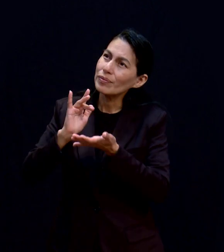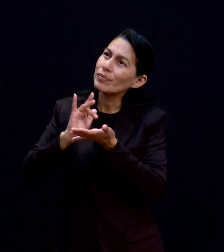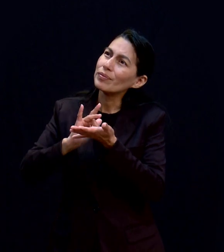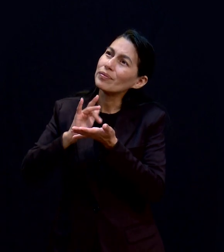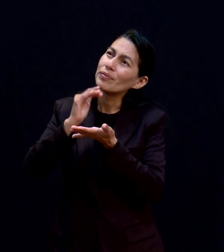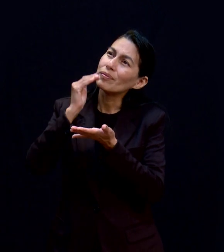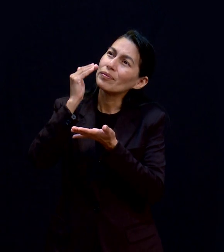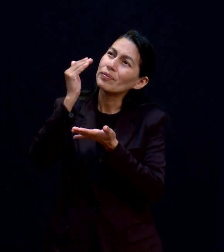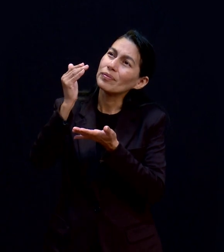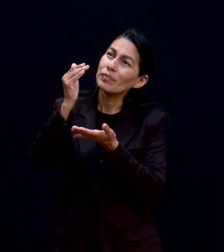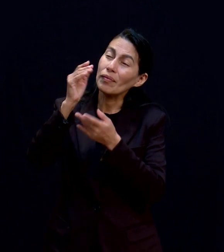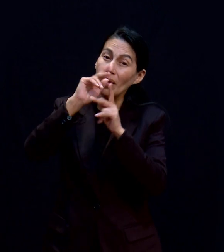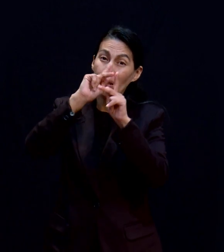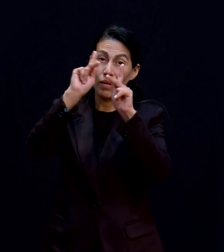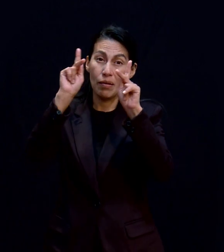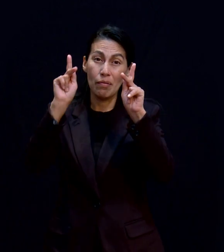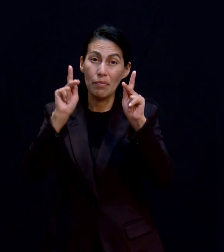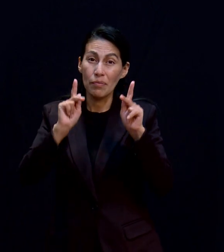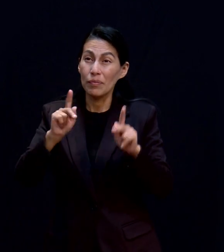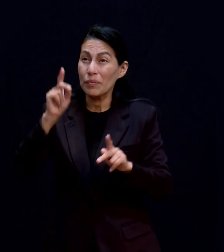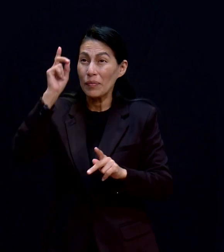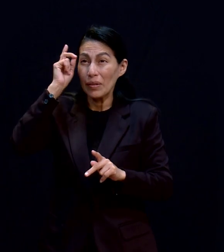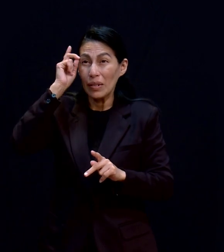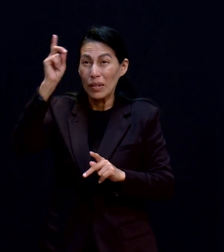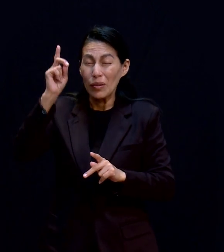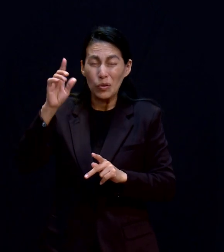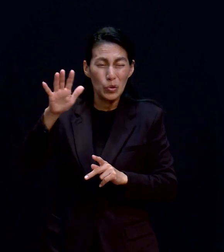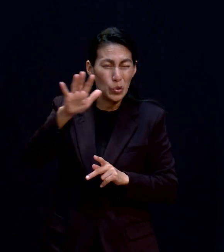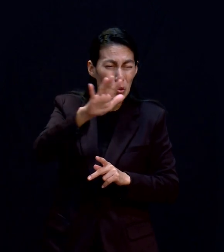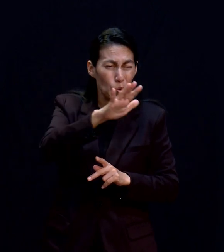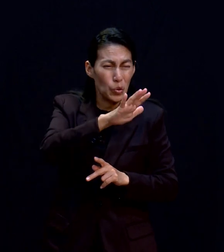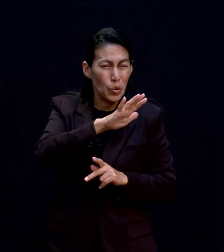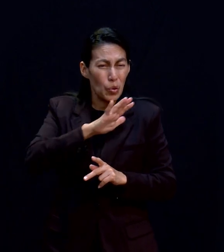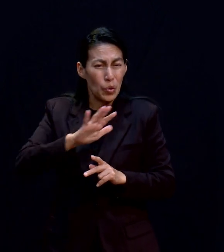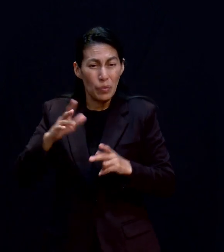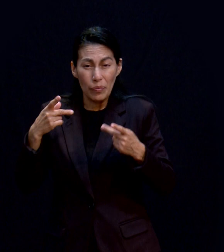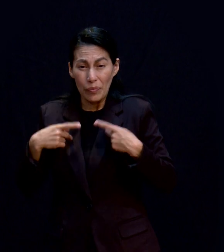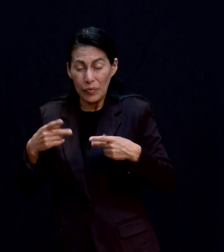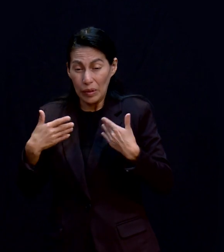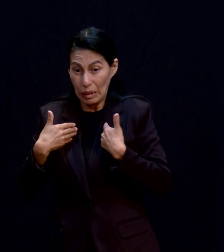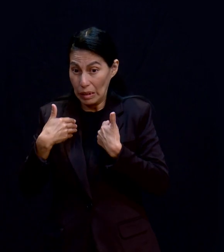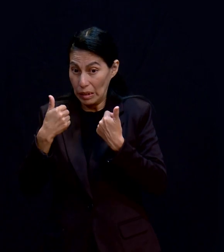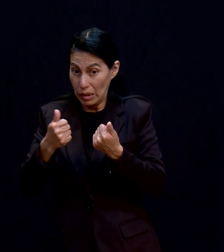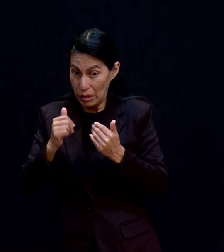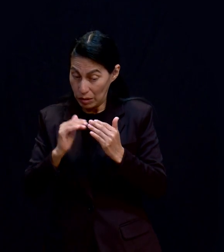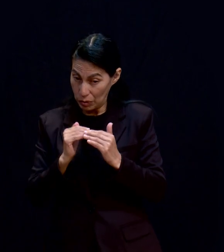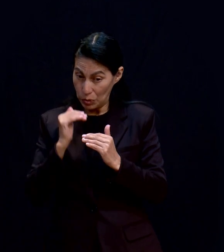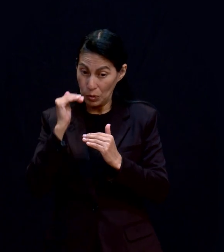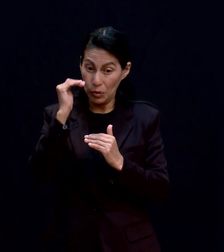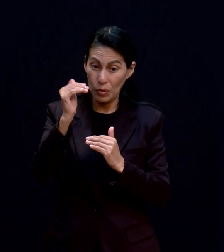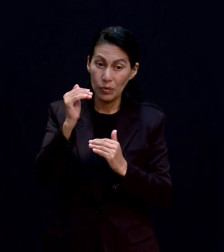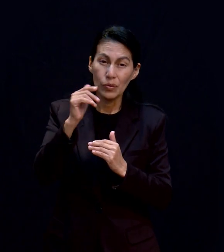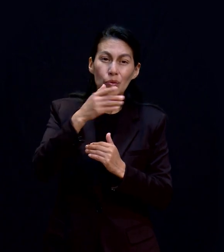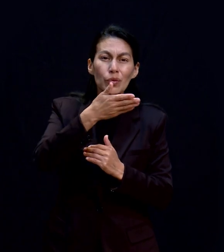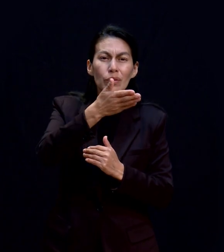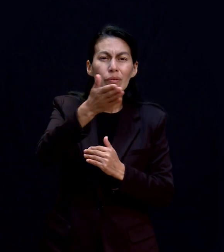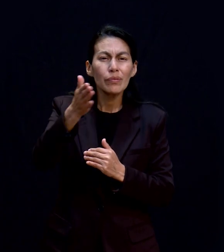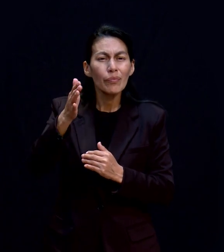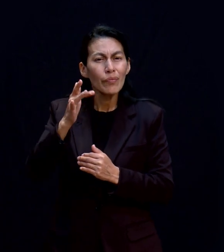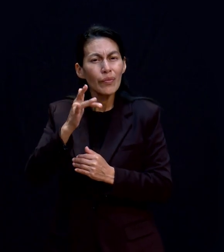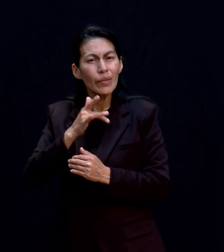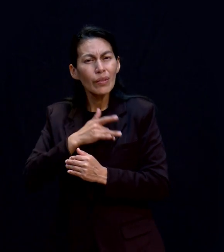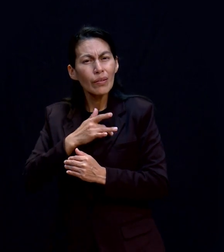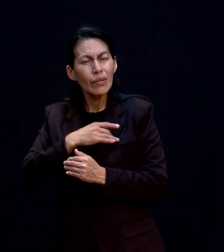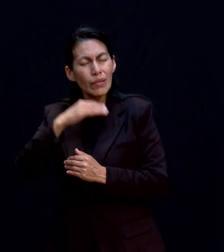ruego con acciones de gracias y la paz de dios que sobrepasa todo entendimiento